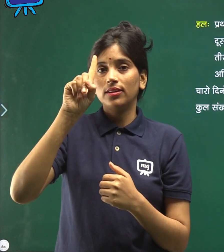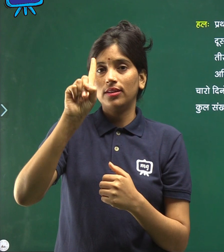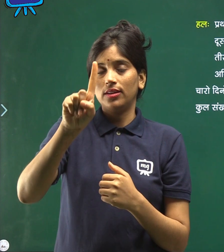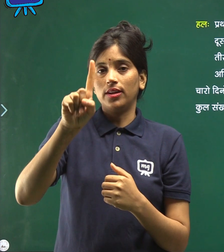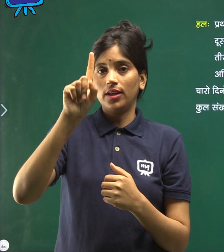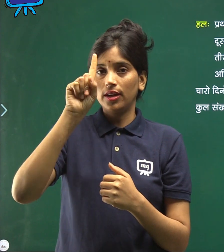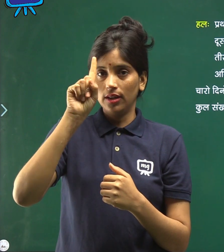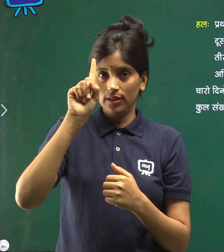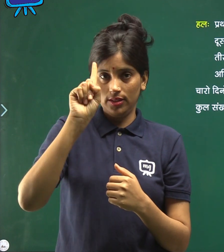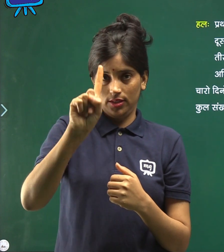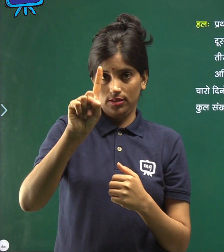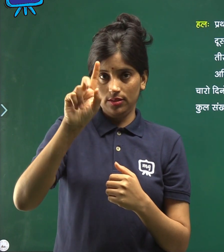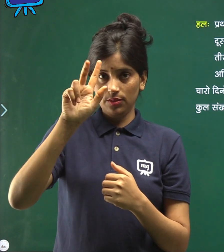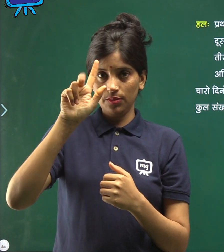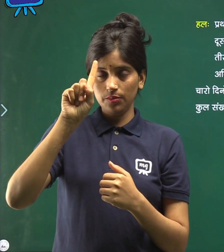1,812,